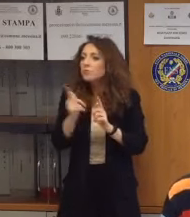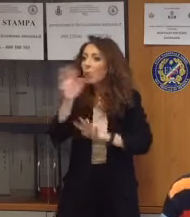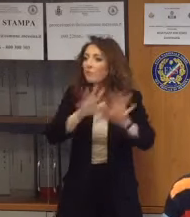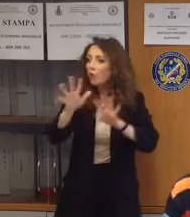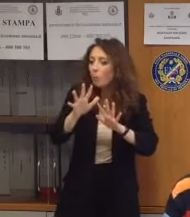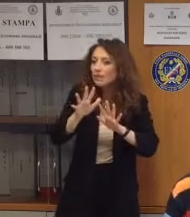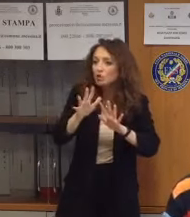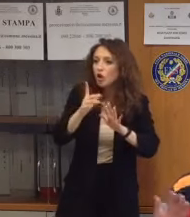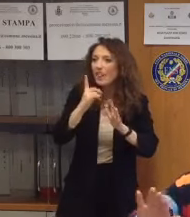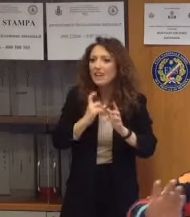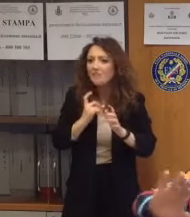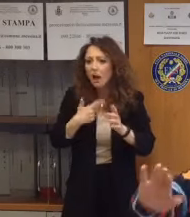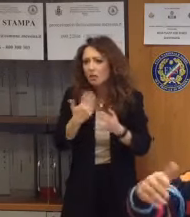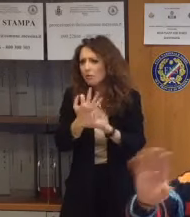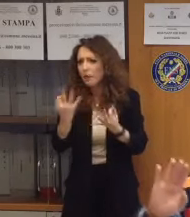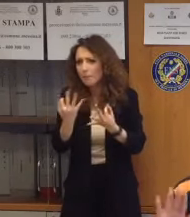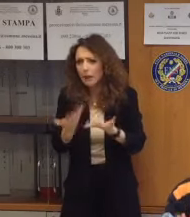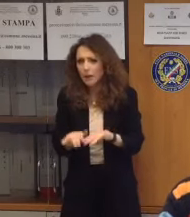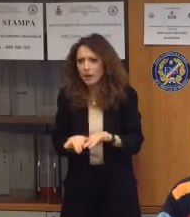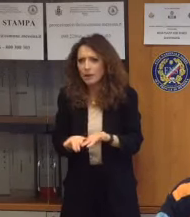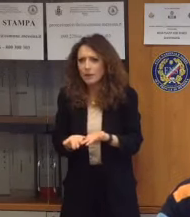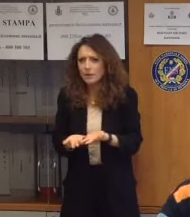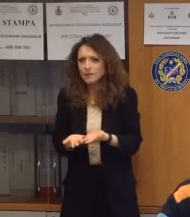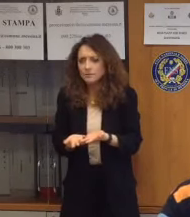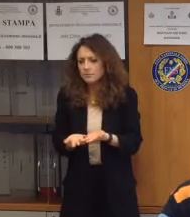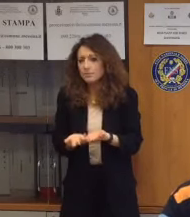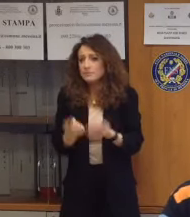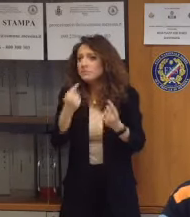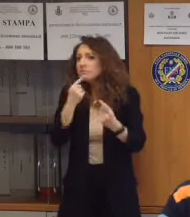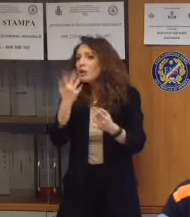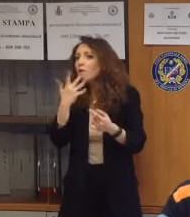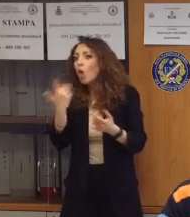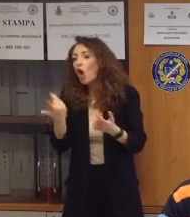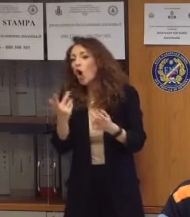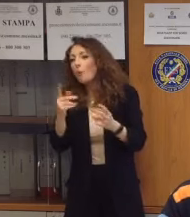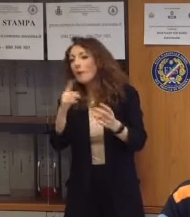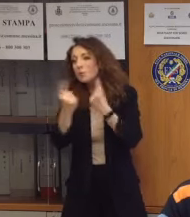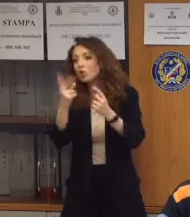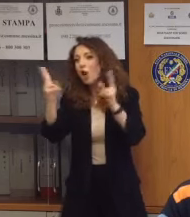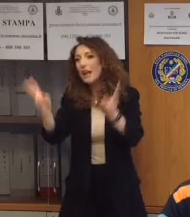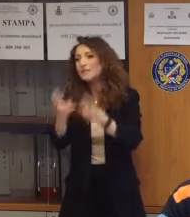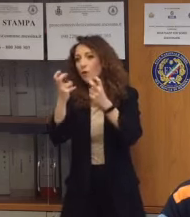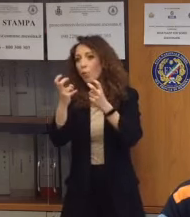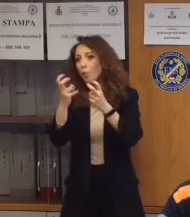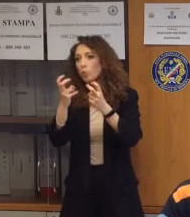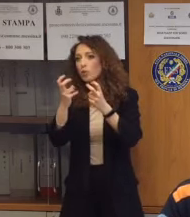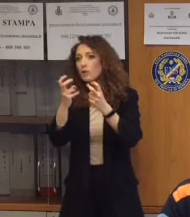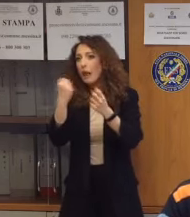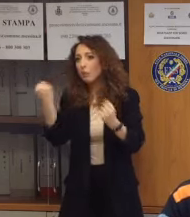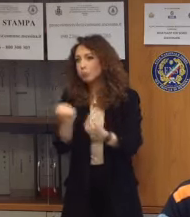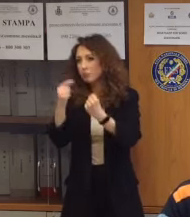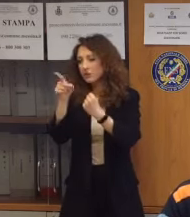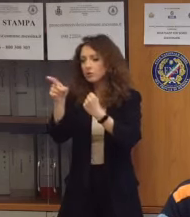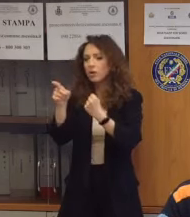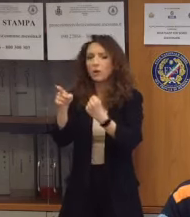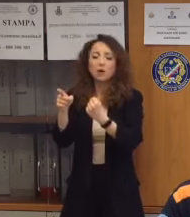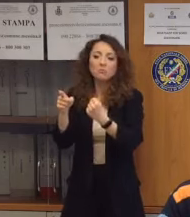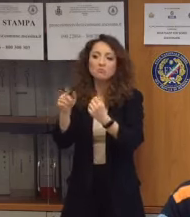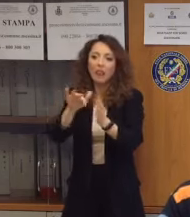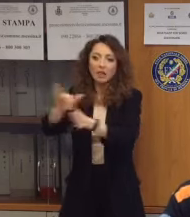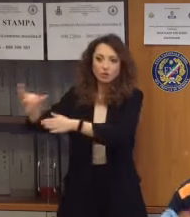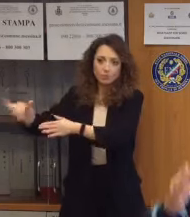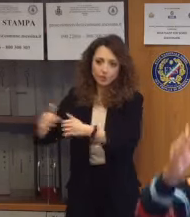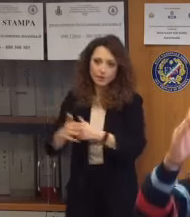informazione, vuole fare sciacallaggio, la respingiamo al mittente. Abbiamo anche già la suddivisione, per ora ovviamente